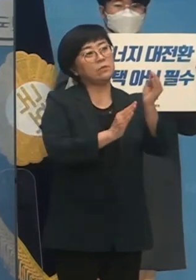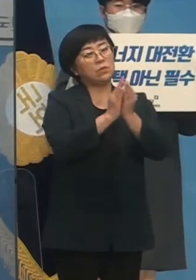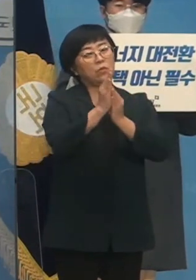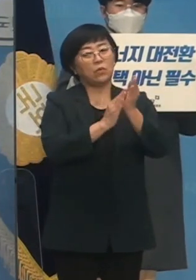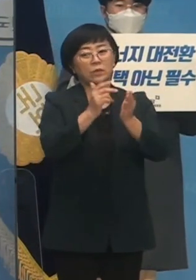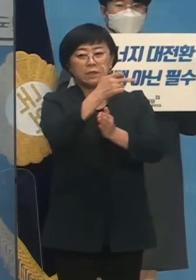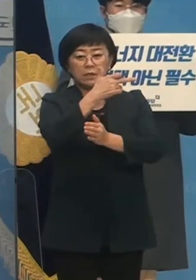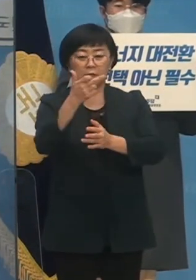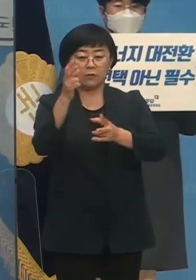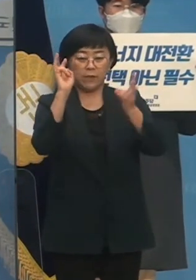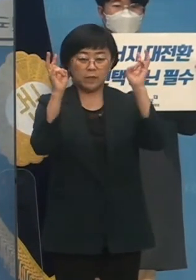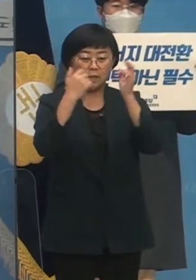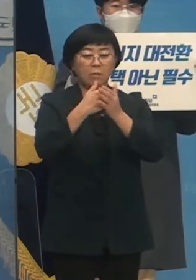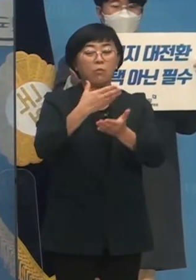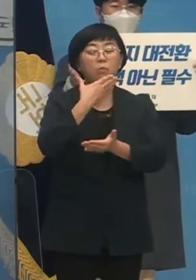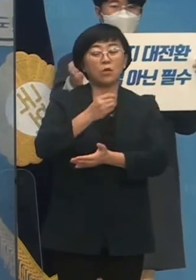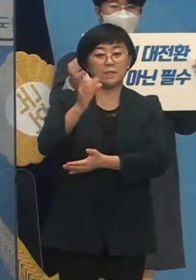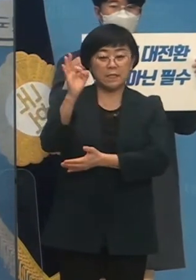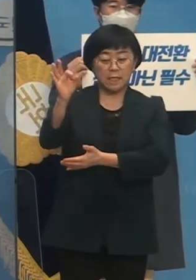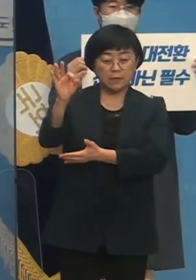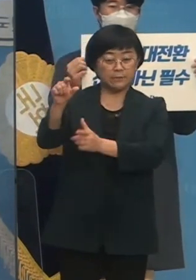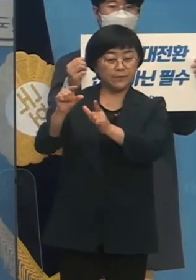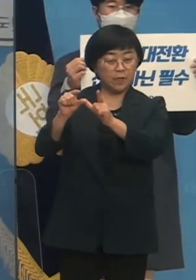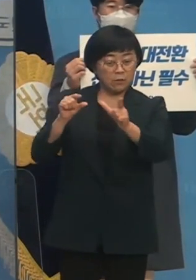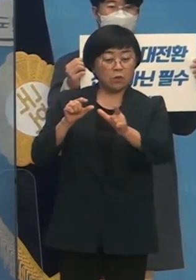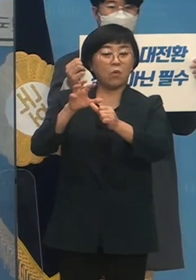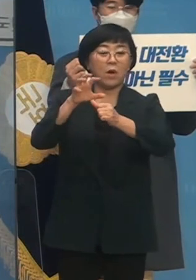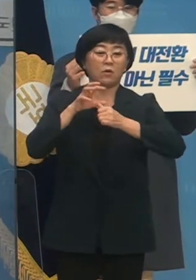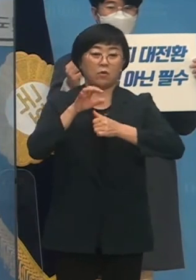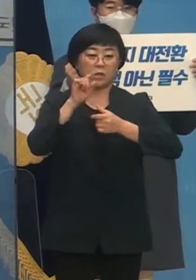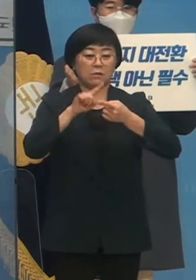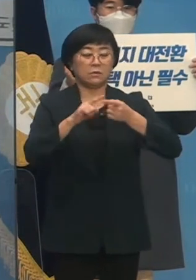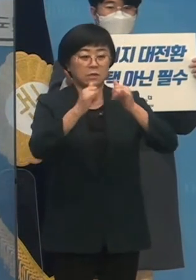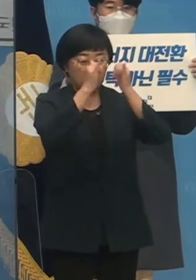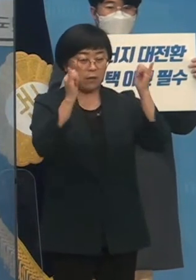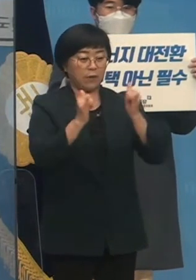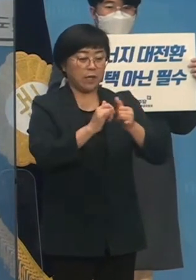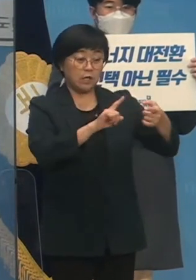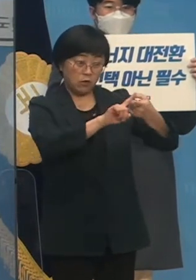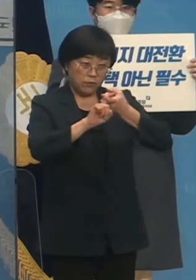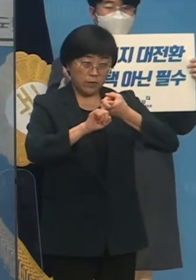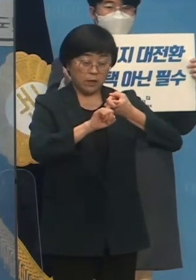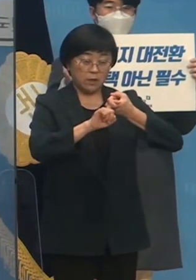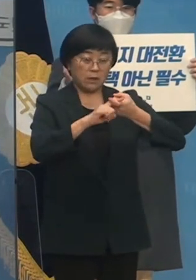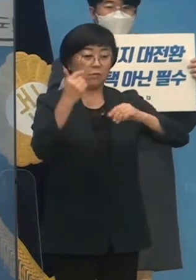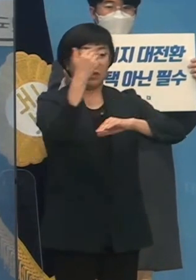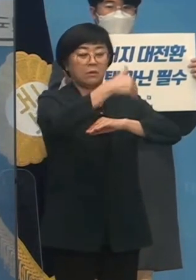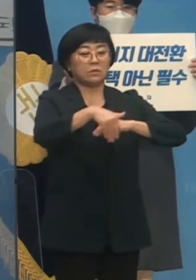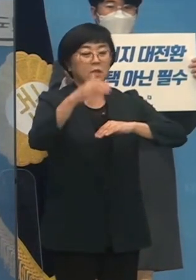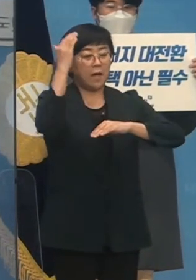대기업 사내근로 복지기금 일부를 활용하는 등의 사회연대 전략으로